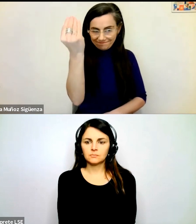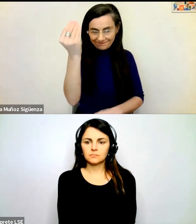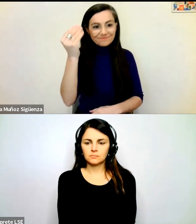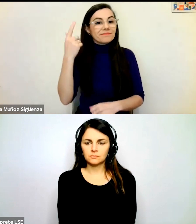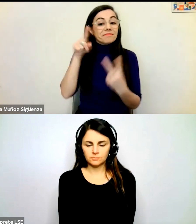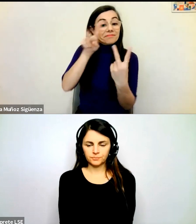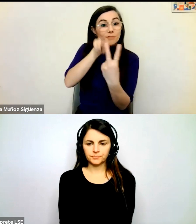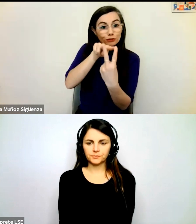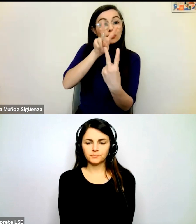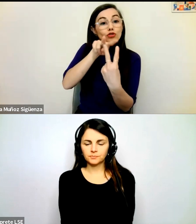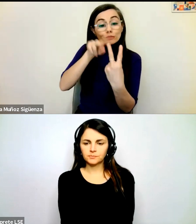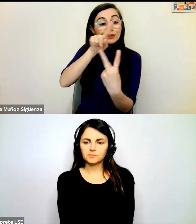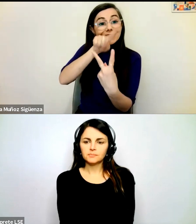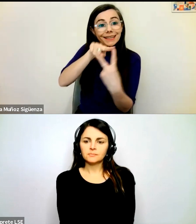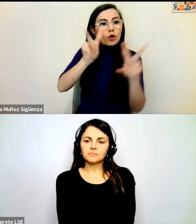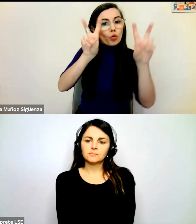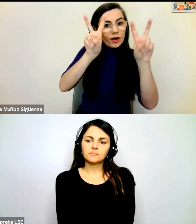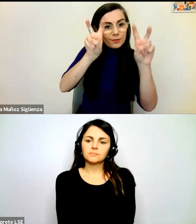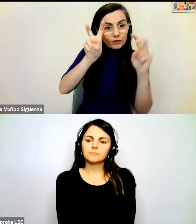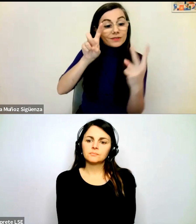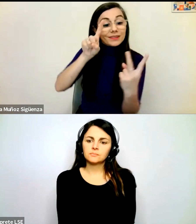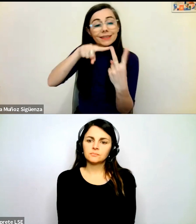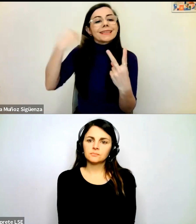como sabéis, llevamos tiempo con ella y este es su signo.